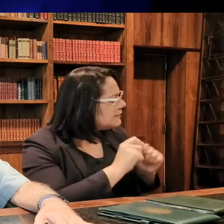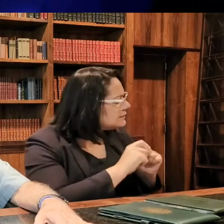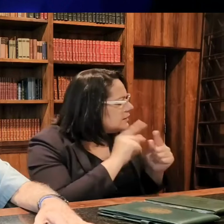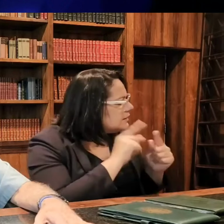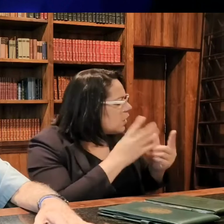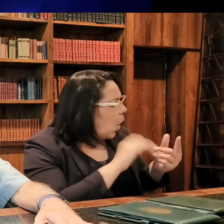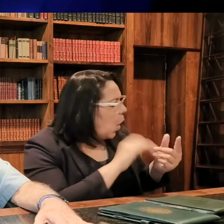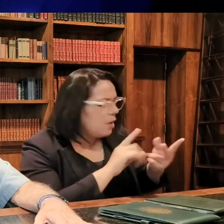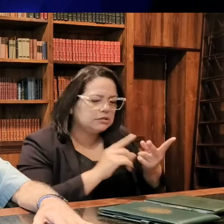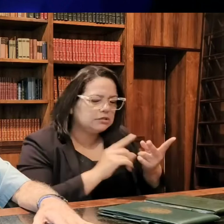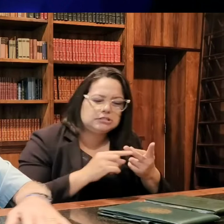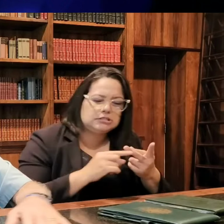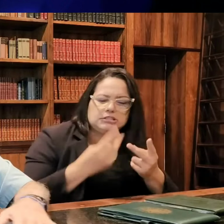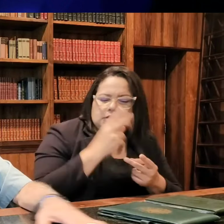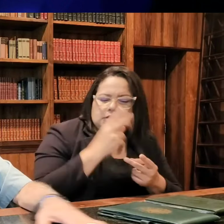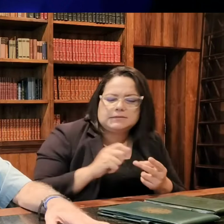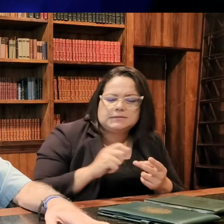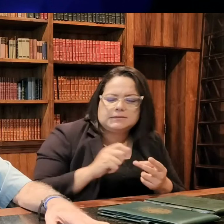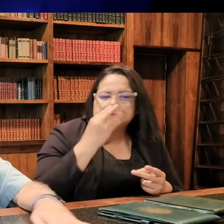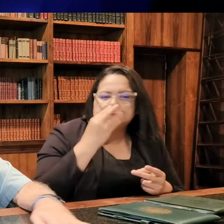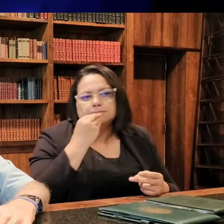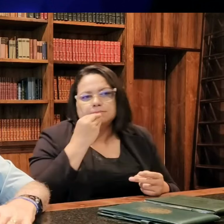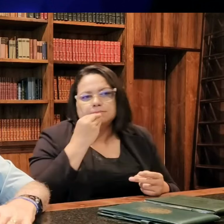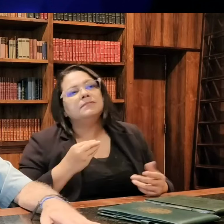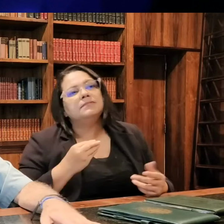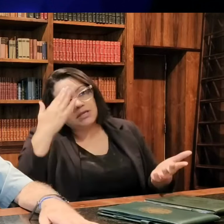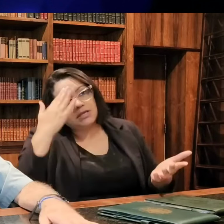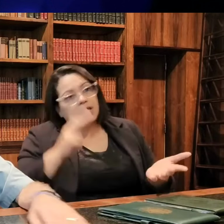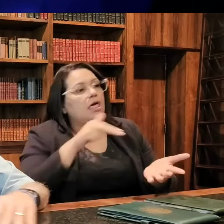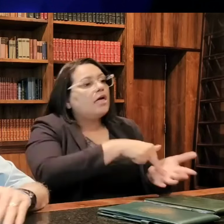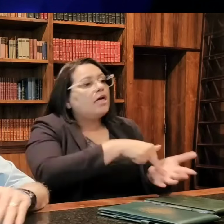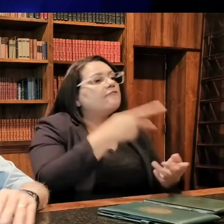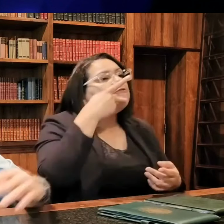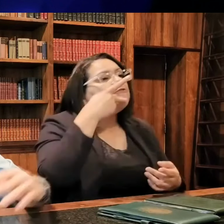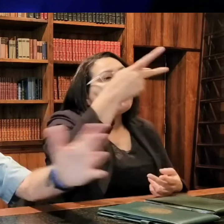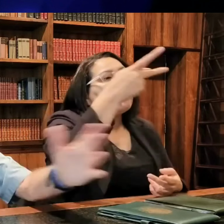aí, Bolsonaro, se viu como uma ponte